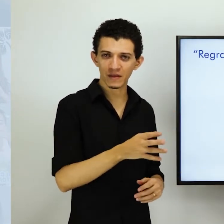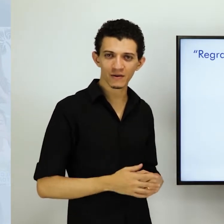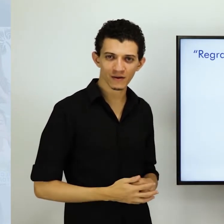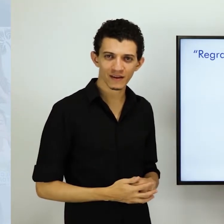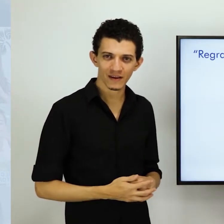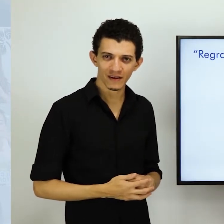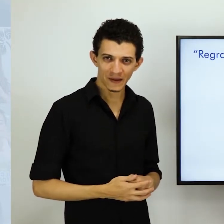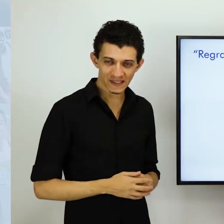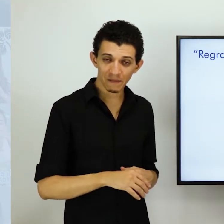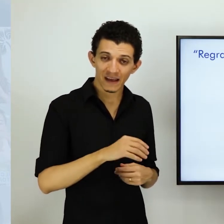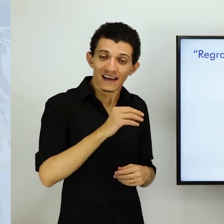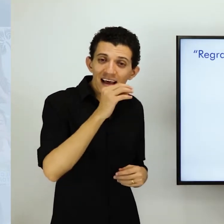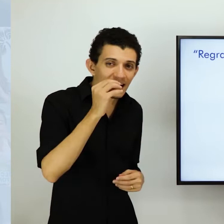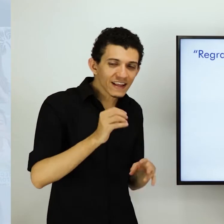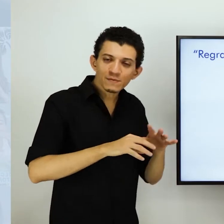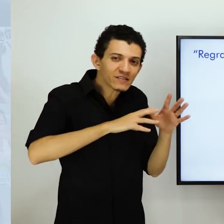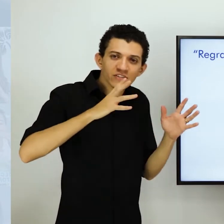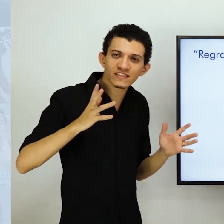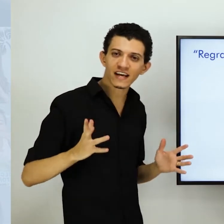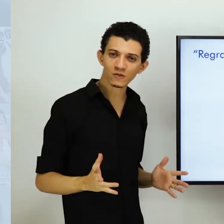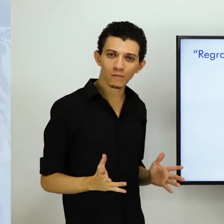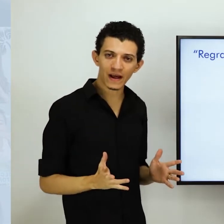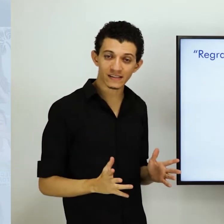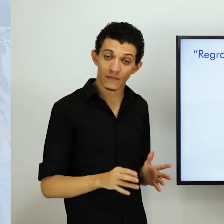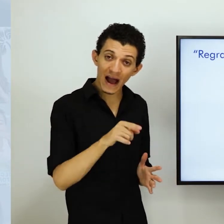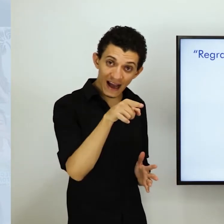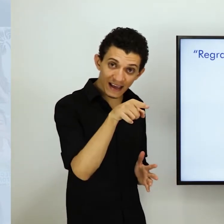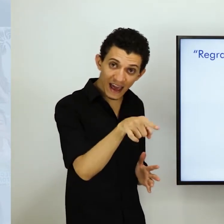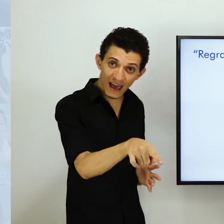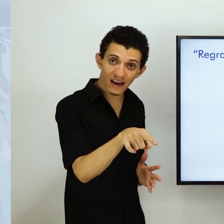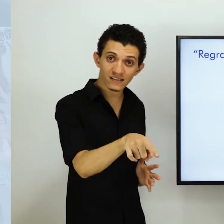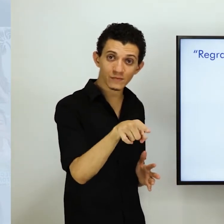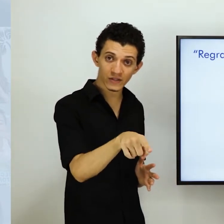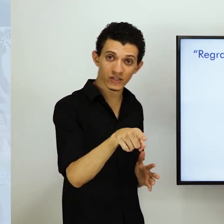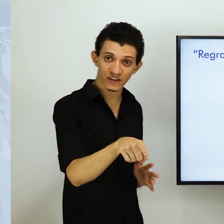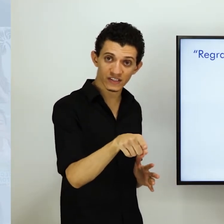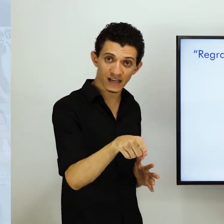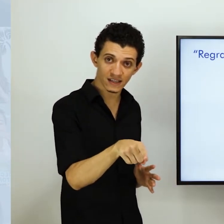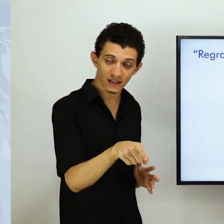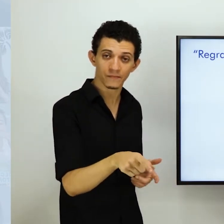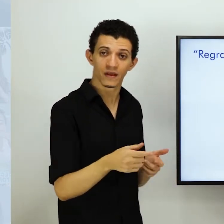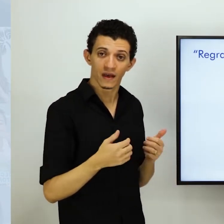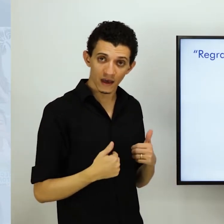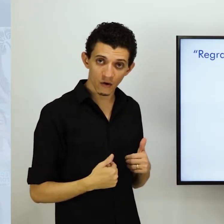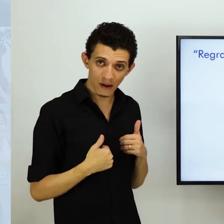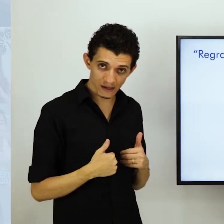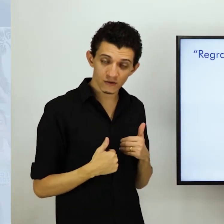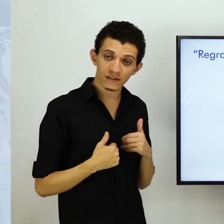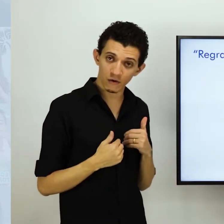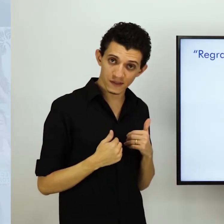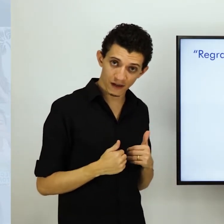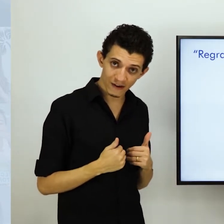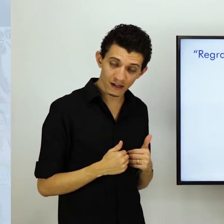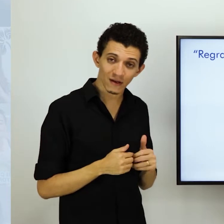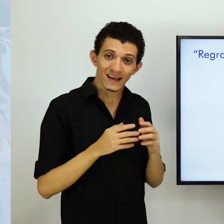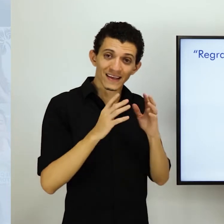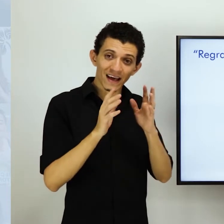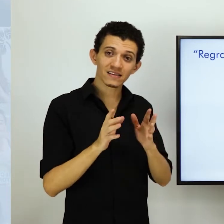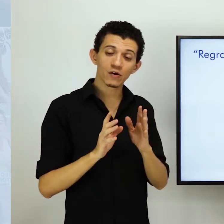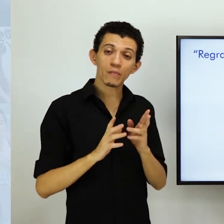amigo, percebe? Ele tem expressões faciais completas. Aquelas expressões faciais ali, eu, o Madison, tenho observado que elas são